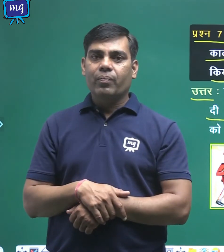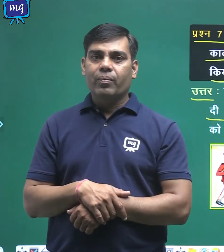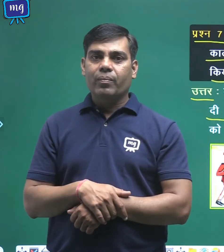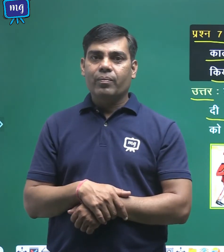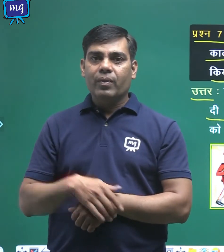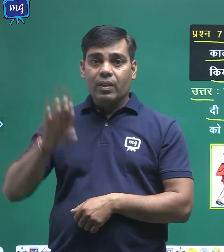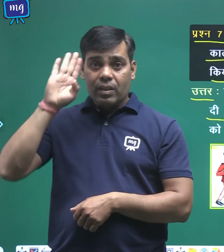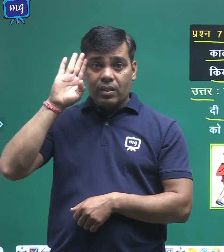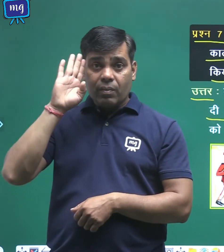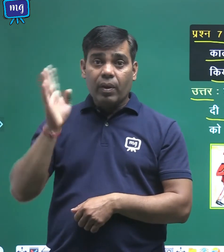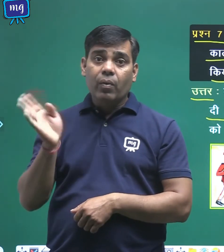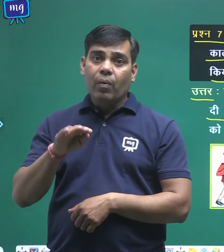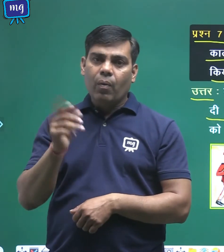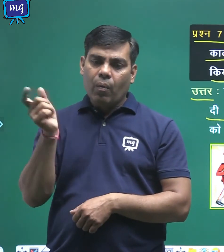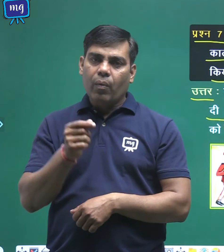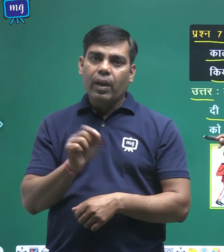सिपाहियों ने